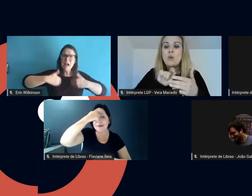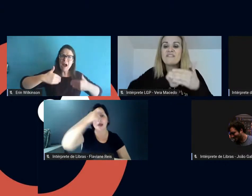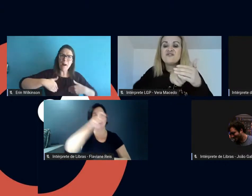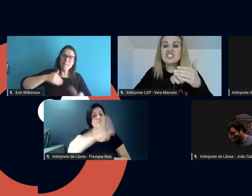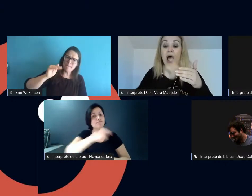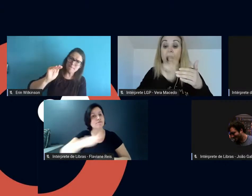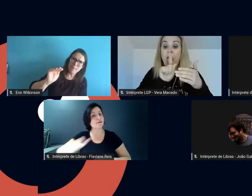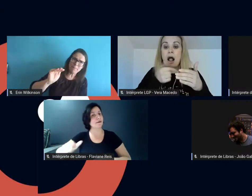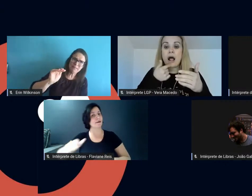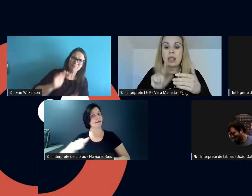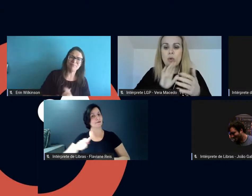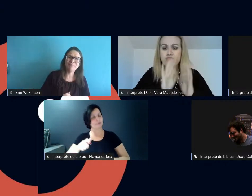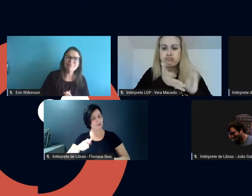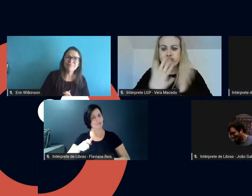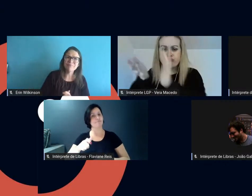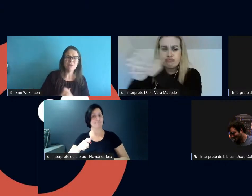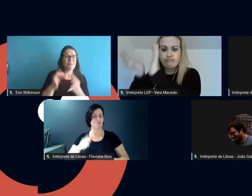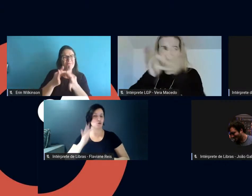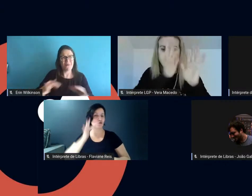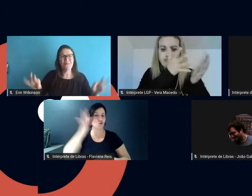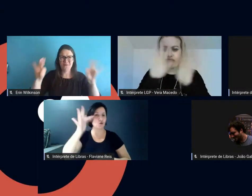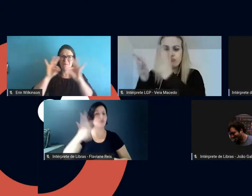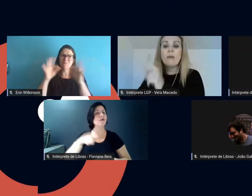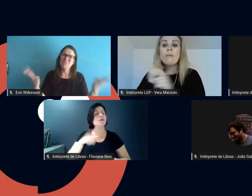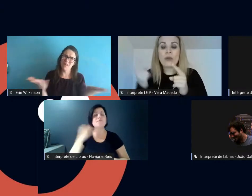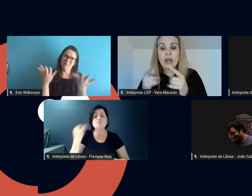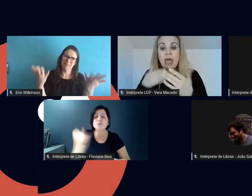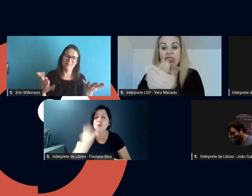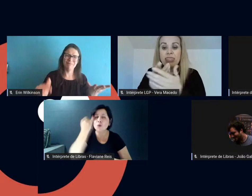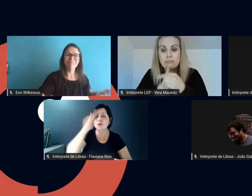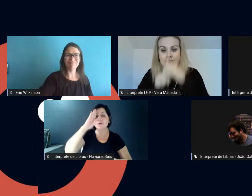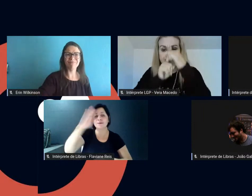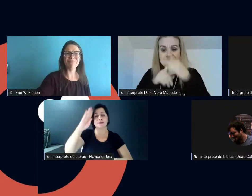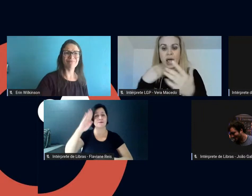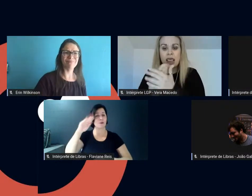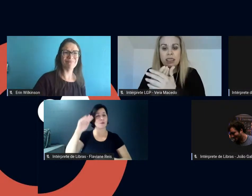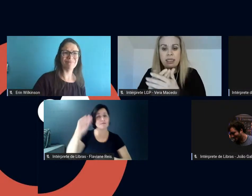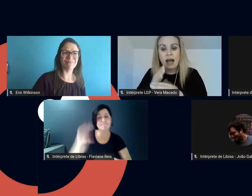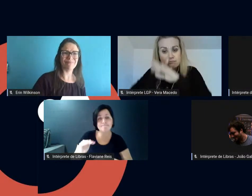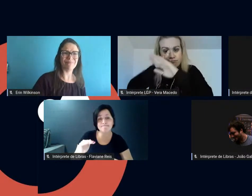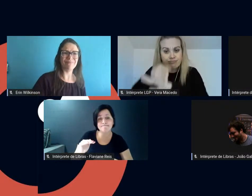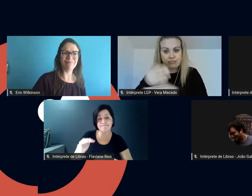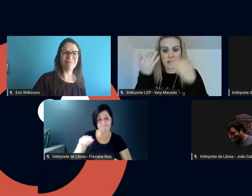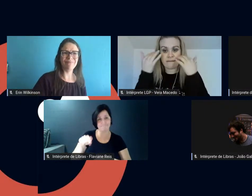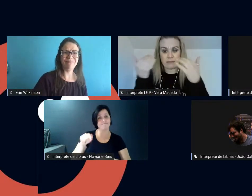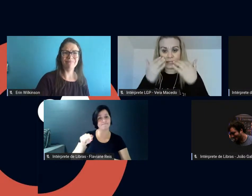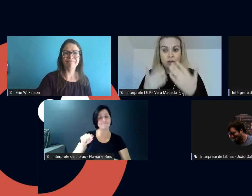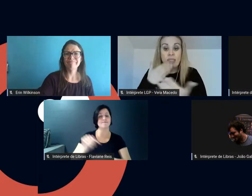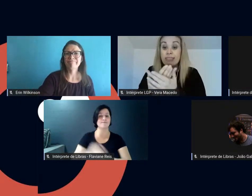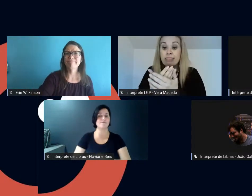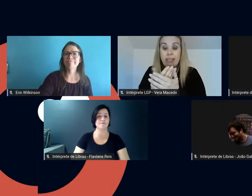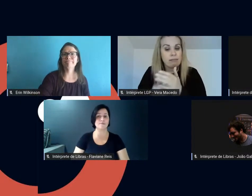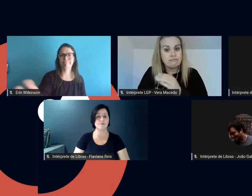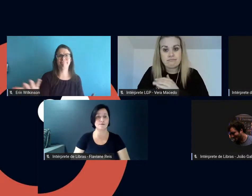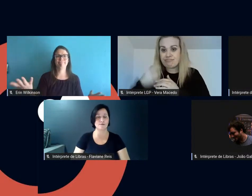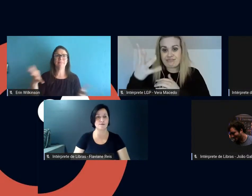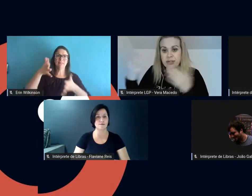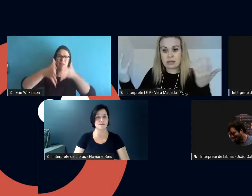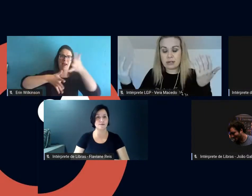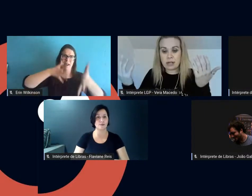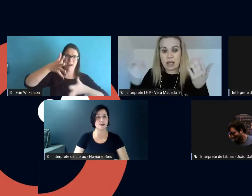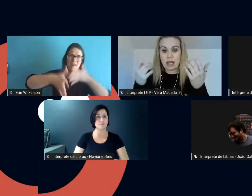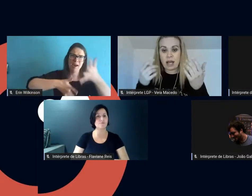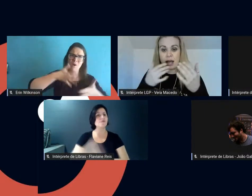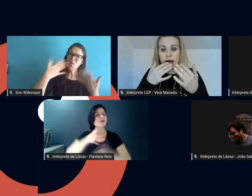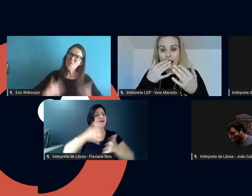comunicada para que os benefícios para esses para esses indivíduos surdos eles possam, né, na verdade